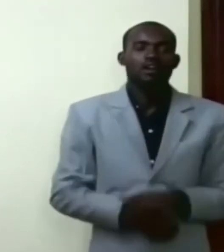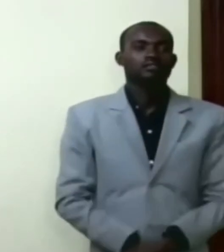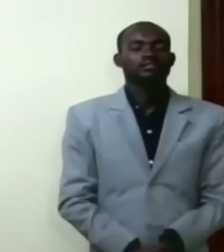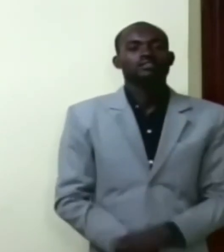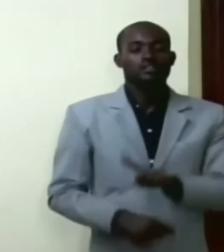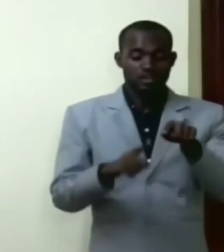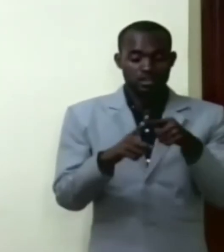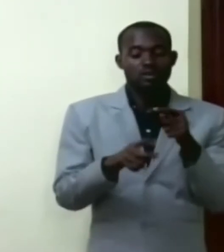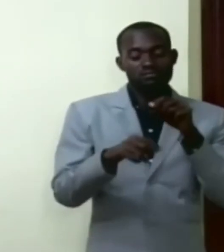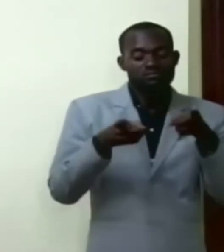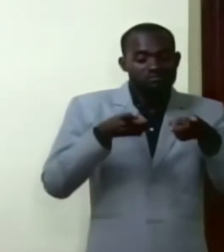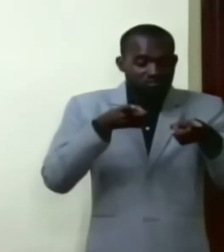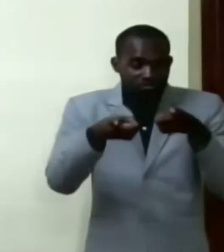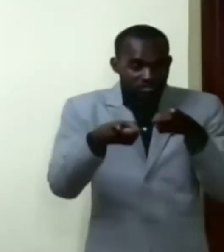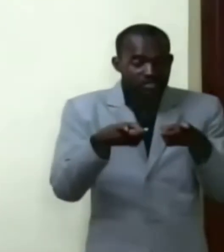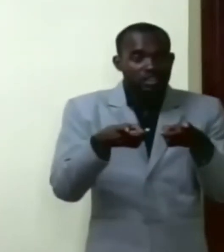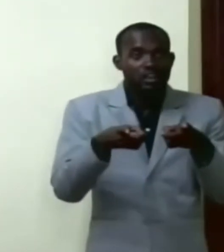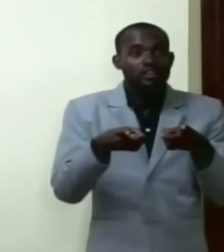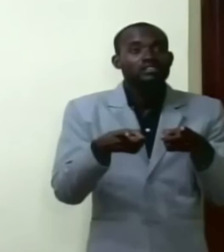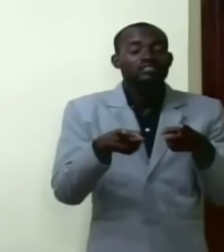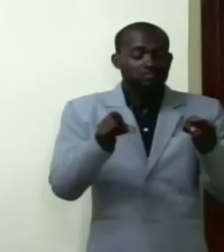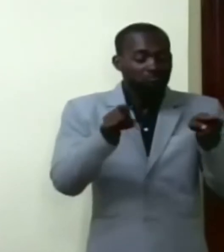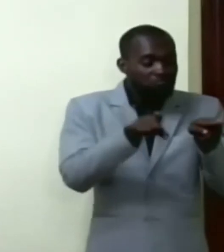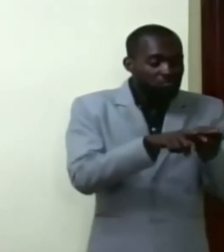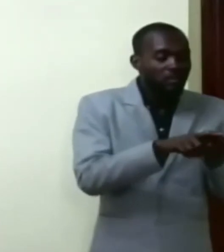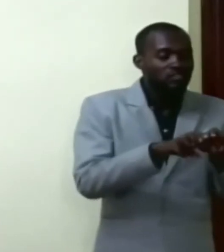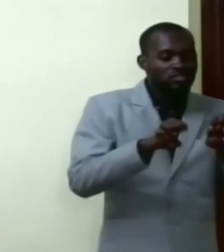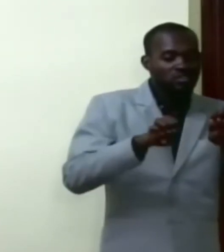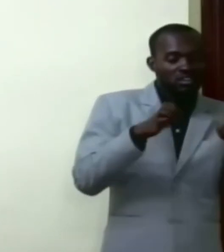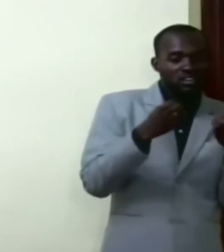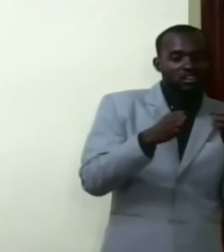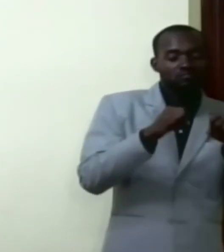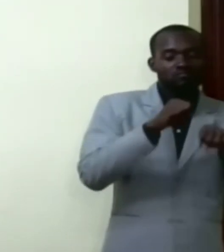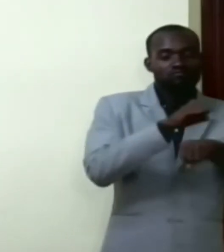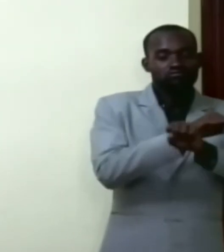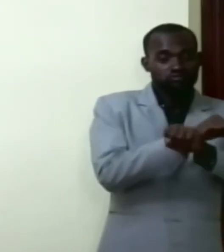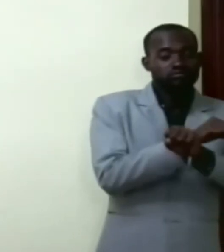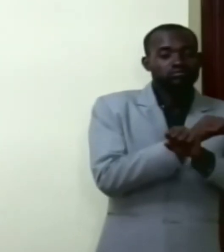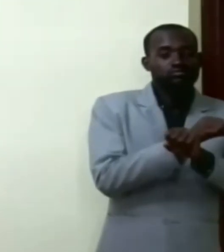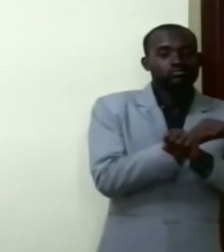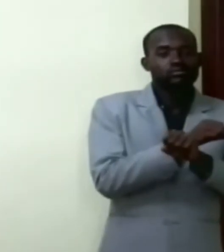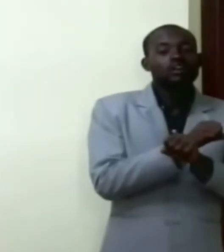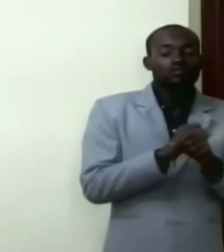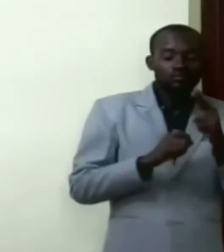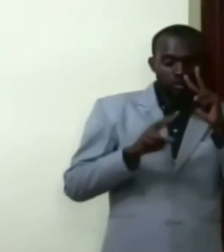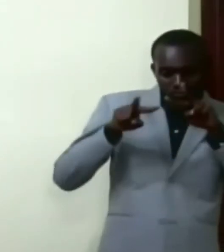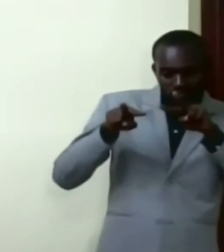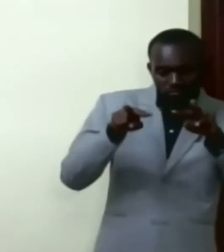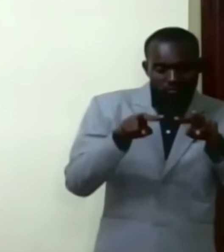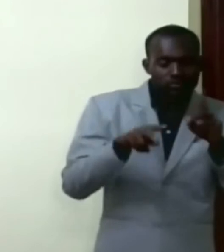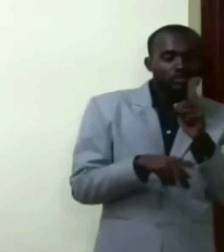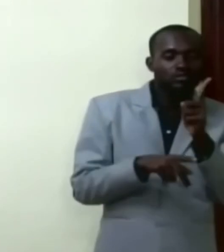Nous avons dirigé, c'est un coup sur l'équipe de football, nous avons mené, c'est de temps en temps pour regarder. Quand on ne voit pas